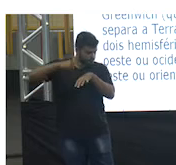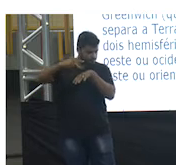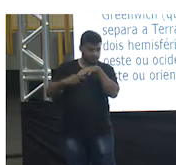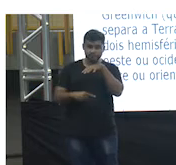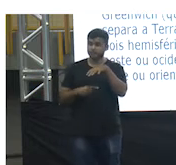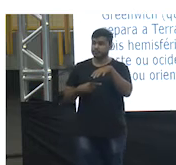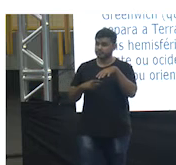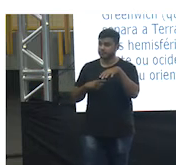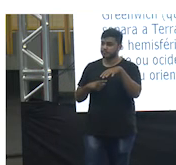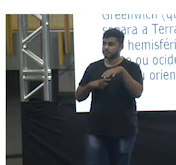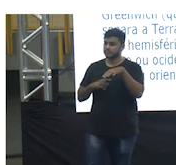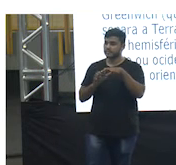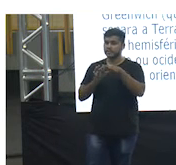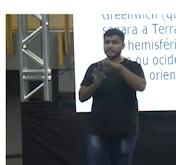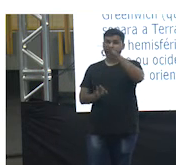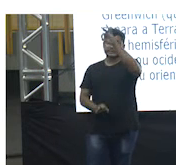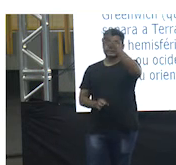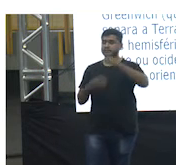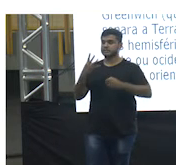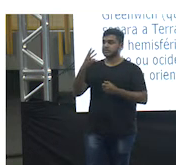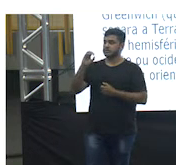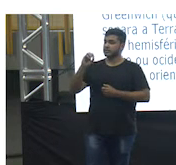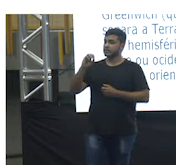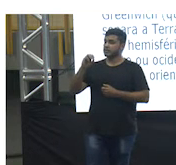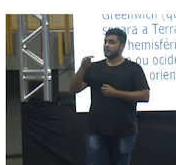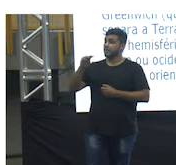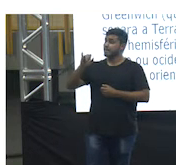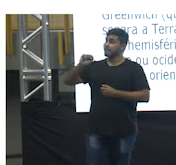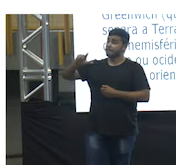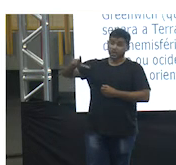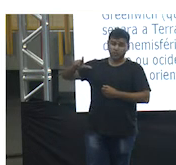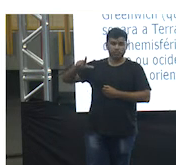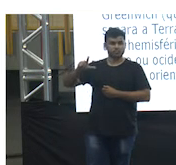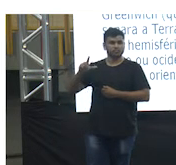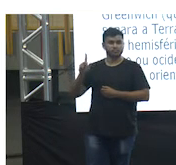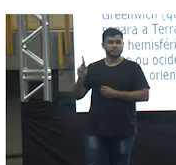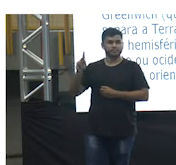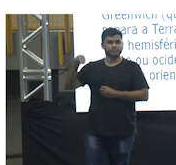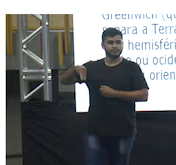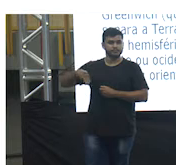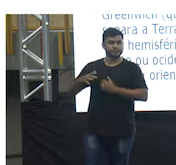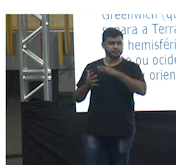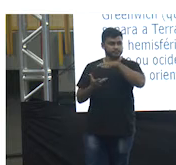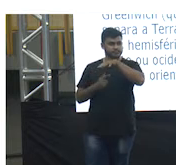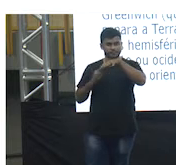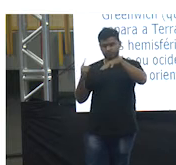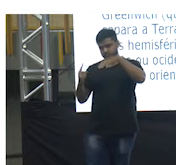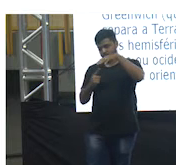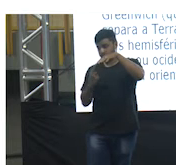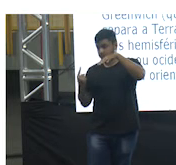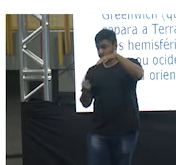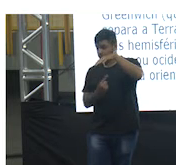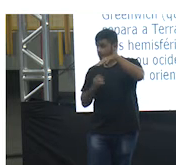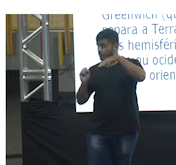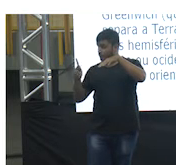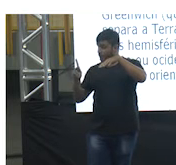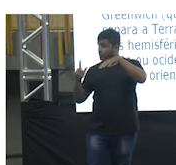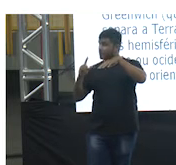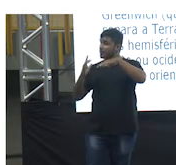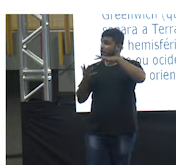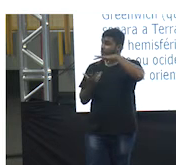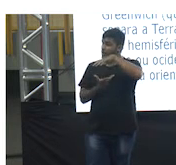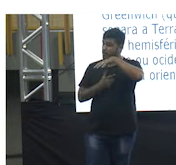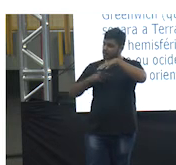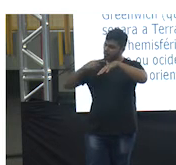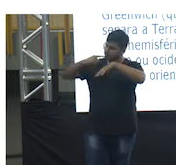mais de 40 mil quilômetros de extensão, então o Equador era o maior. Na medida que você vai para os polos, vai diminuindo o tamanho. No caso